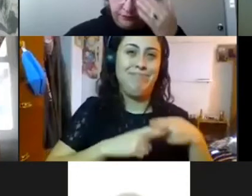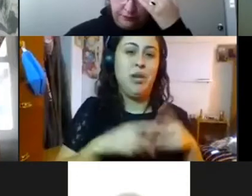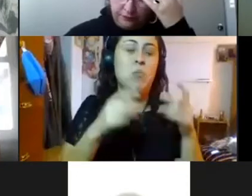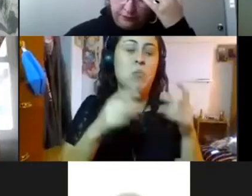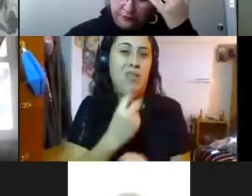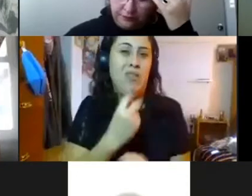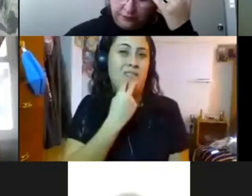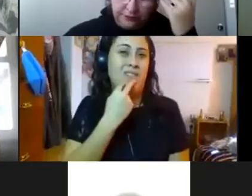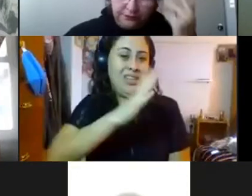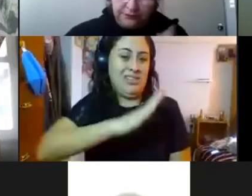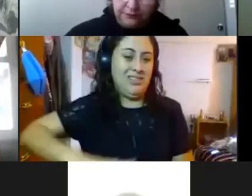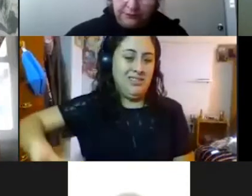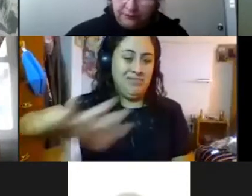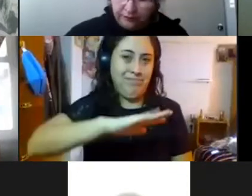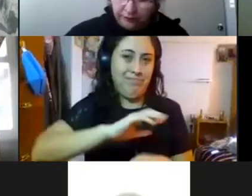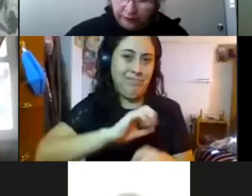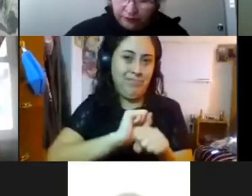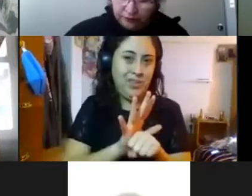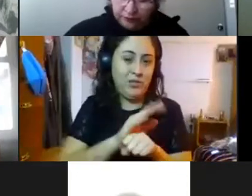experiencia distinta.